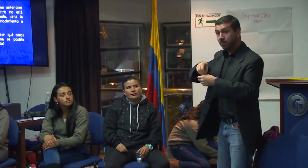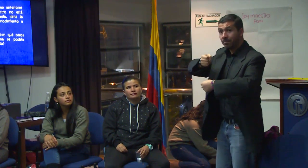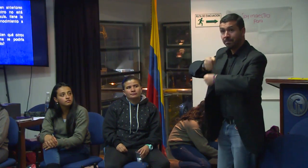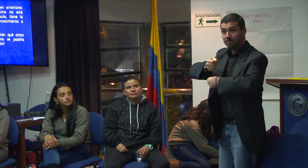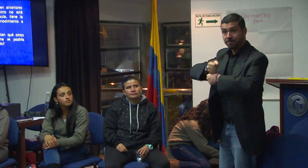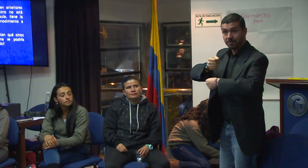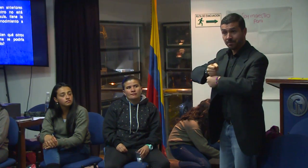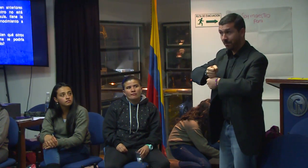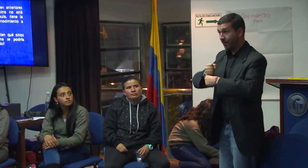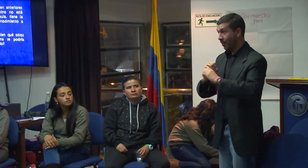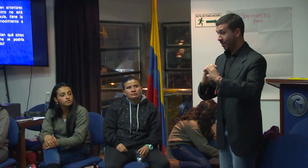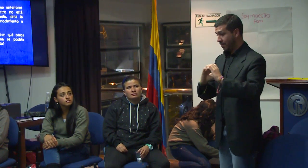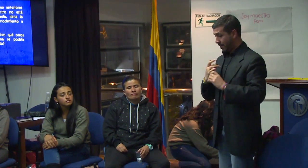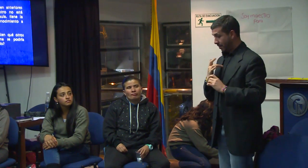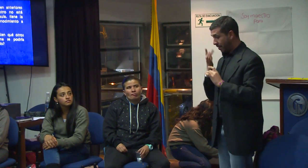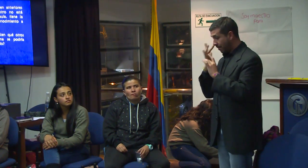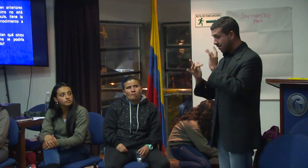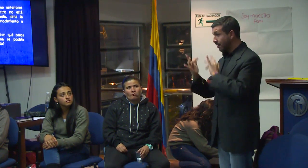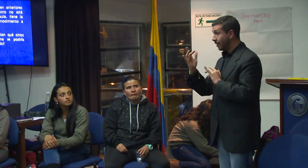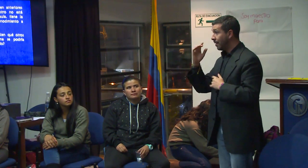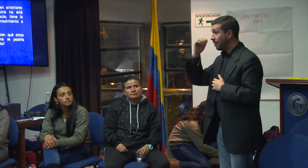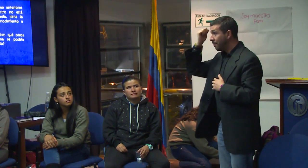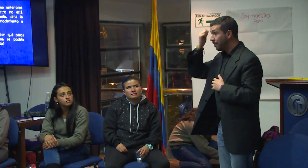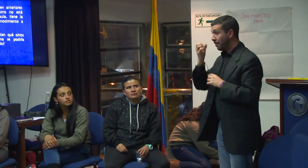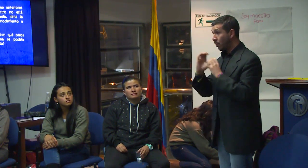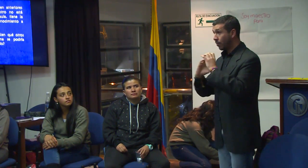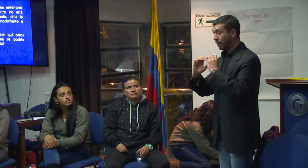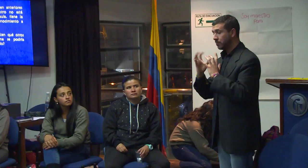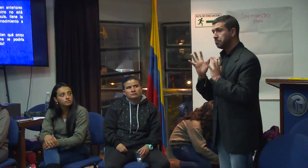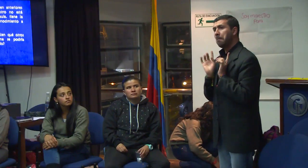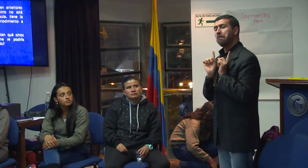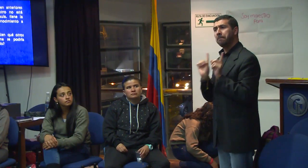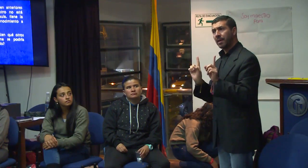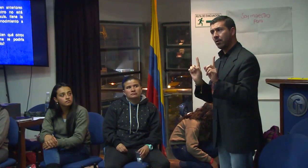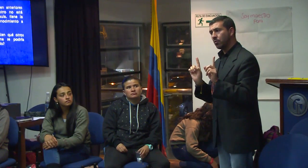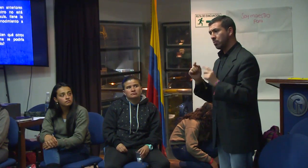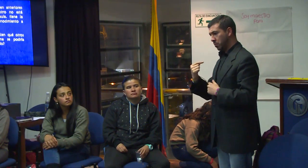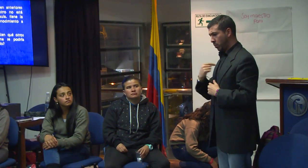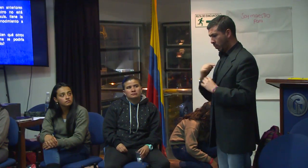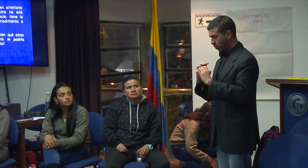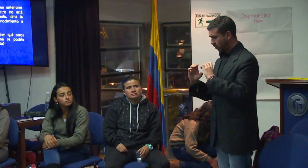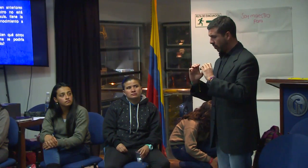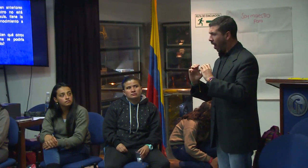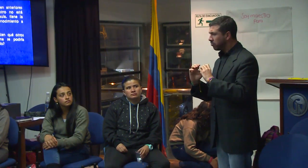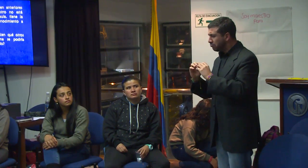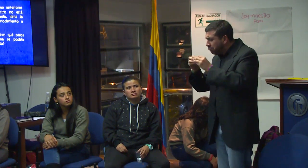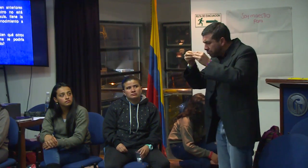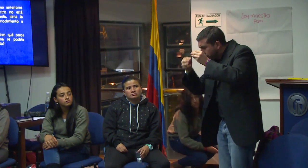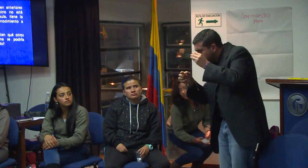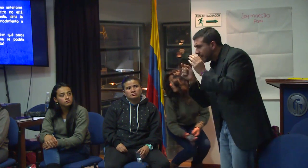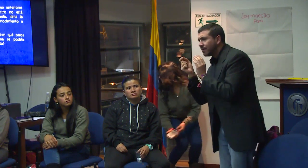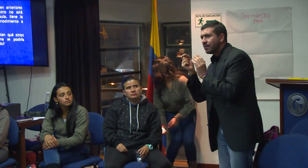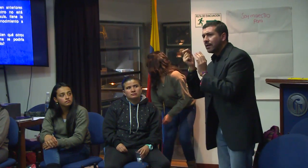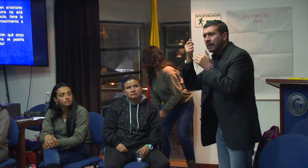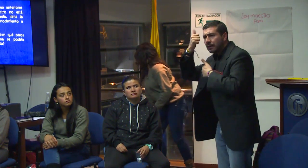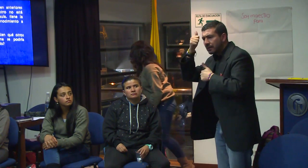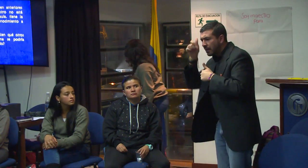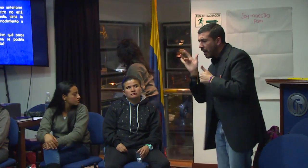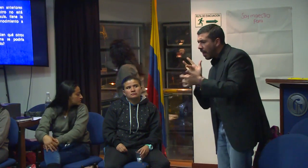ejemplo, para mí. Yo soy comunicador social y cuando llego a trabajar como maestro, ¿sí? Yo no soy maestro, yo no soy pedagogo. El